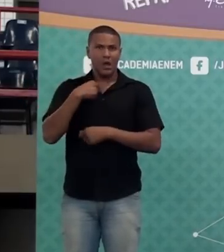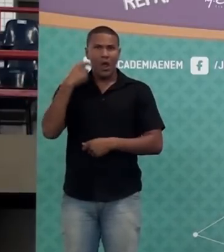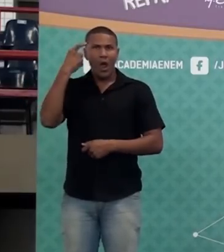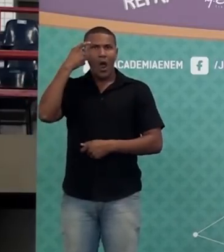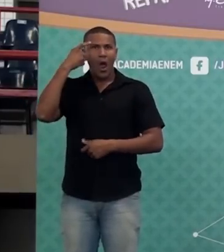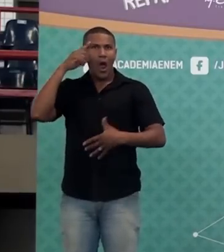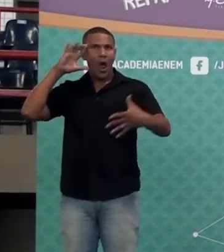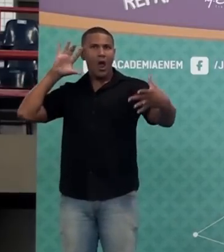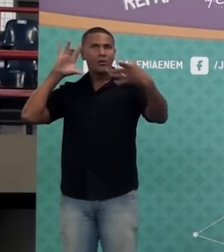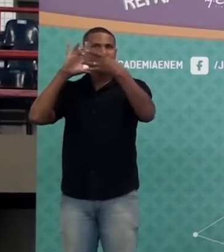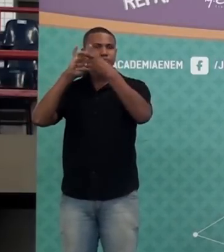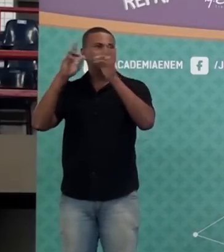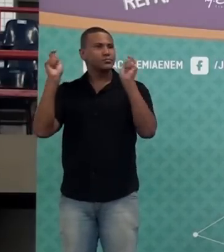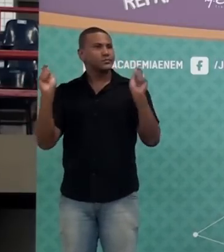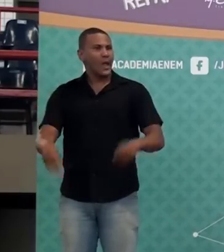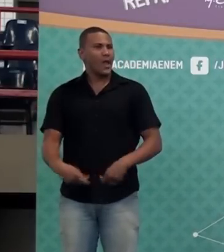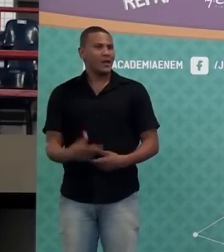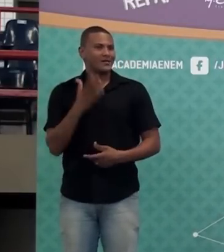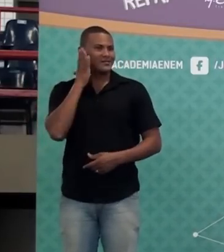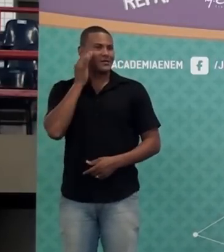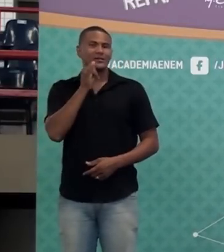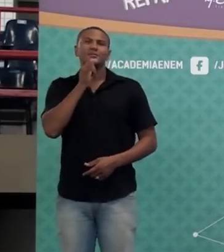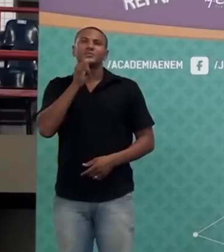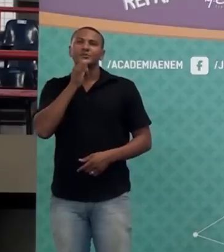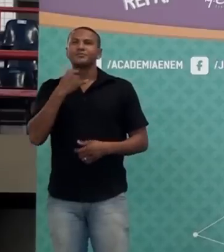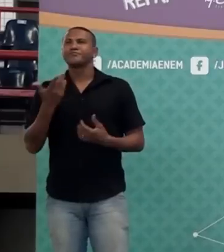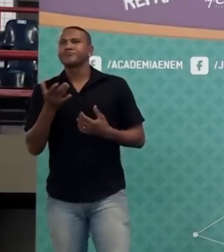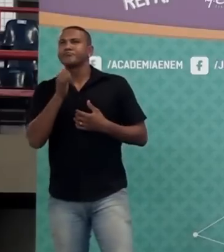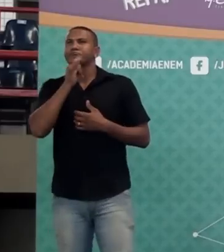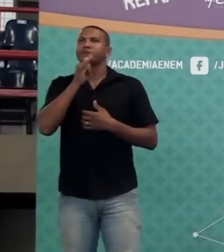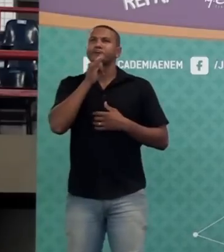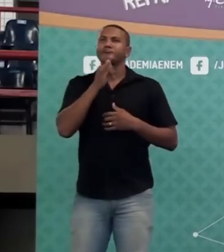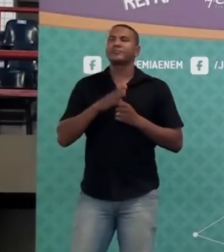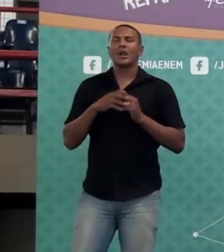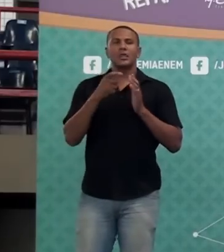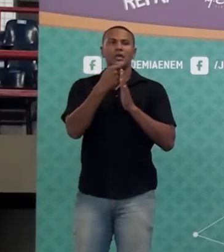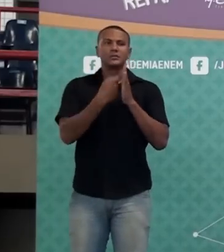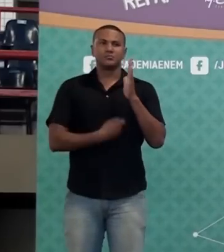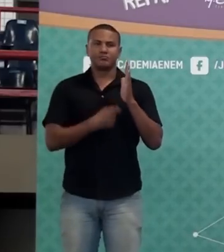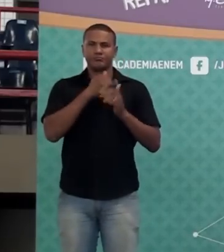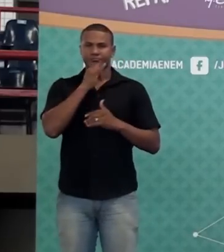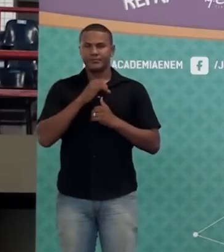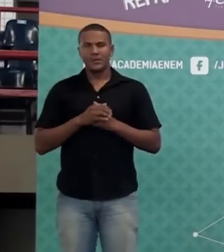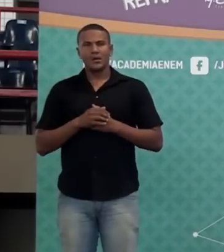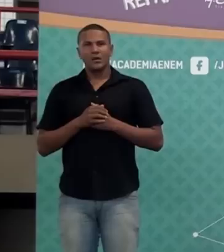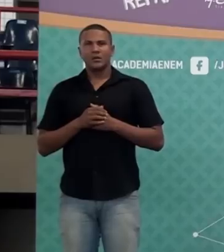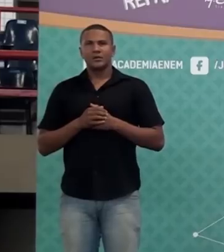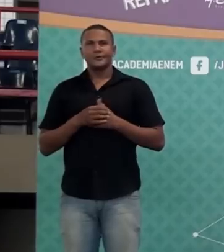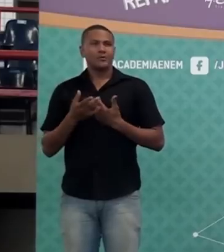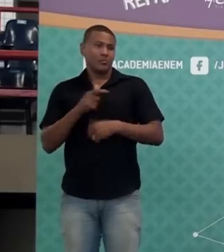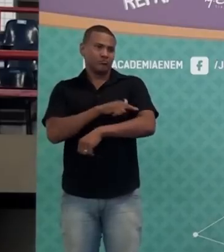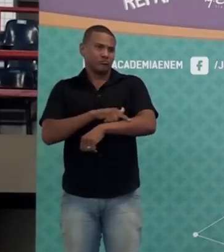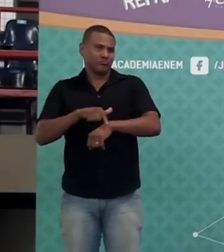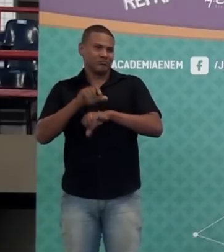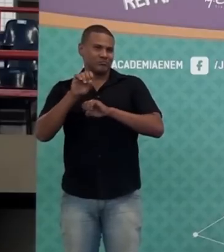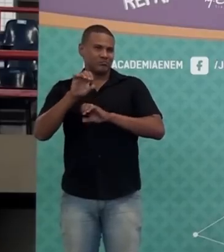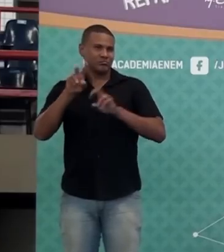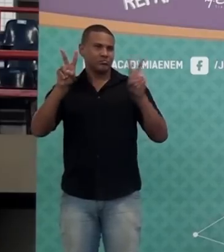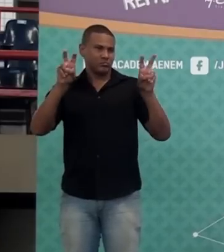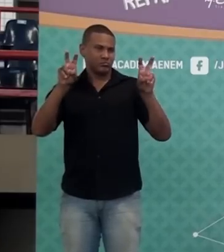o assunto. Por exemplo, se você dissesse assim na sua redação sobre a educação,